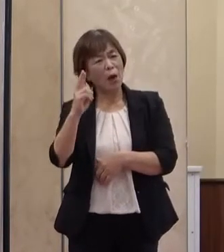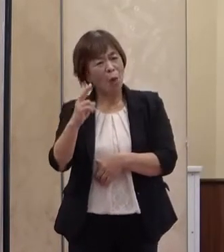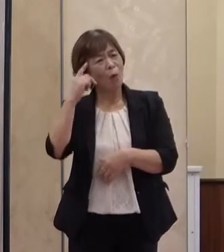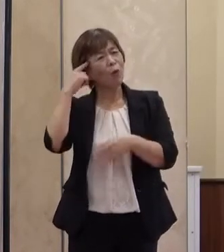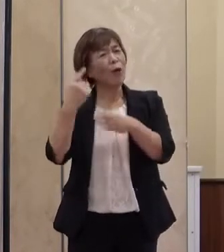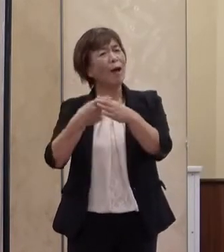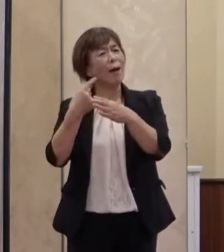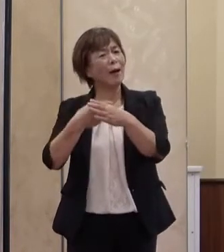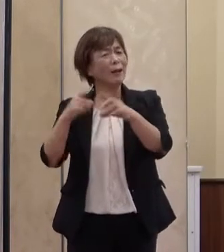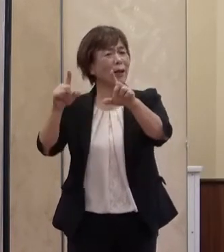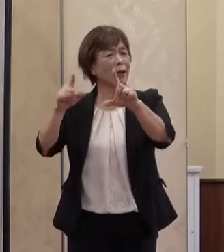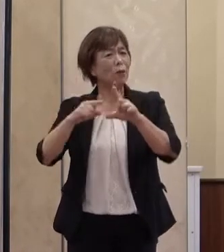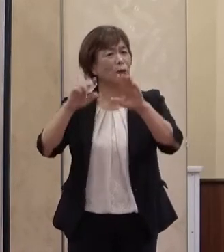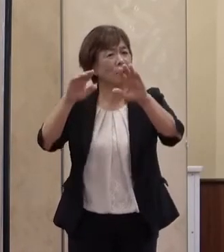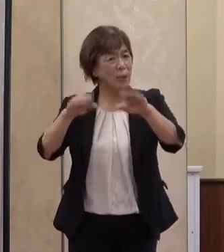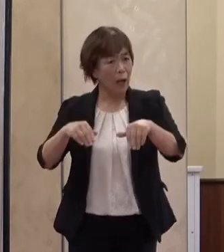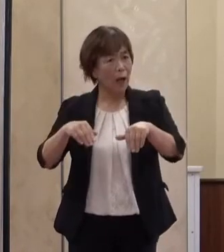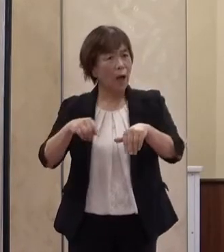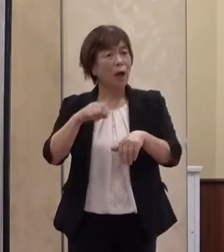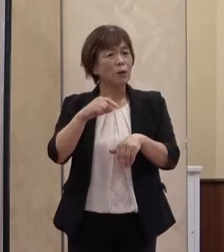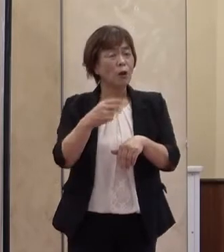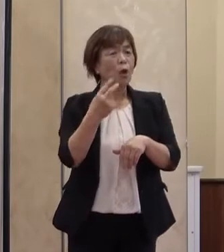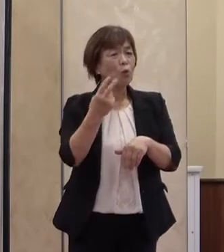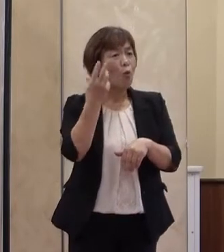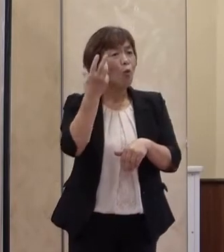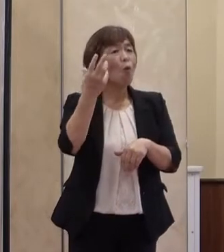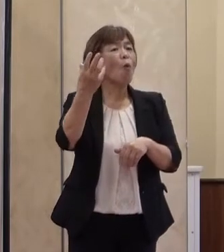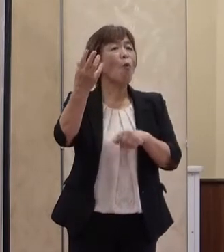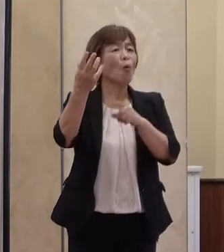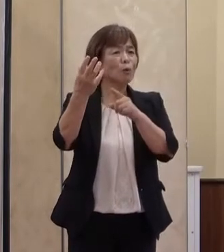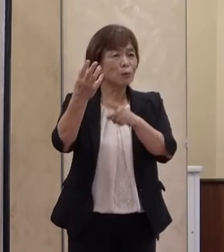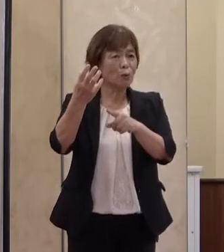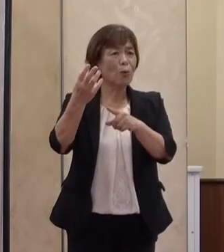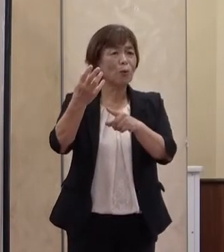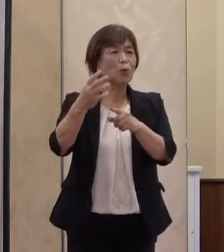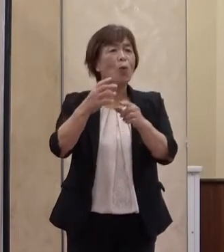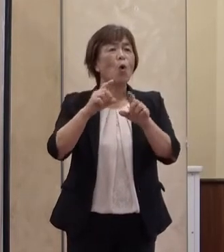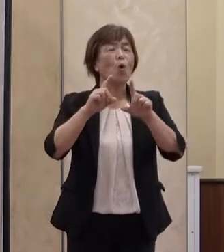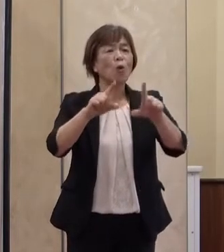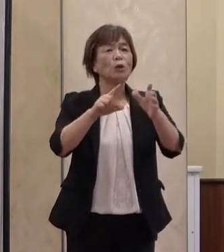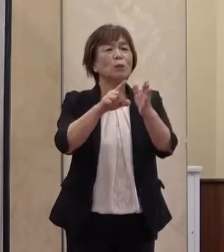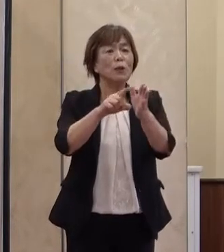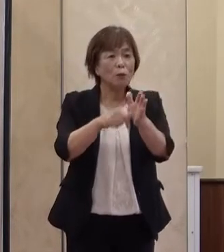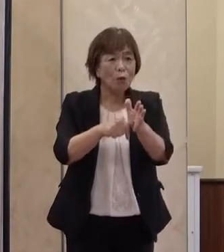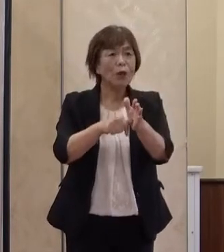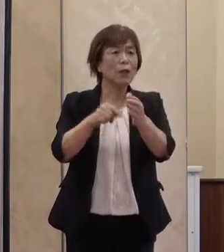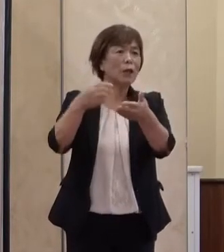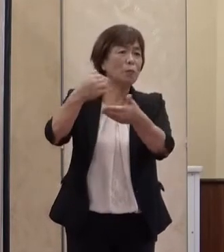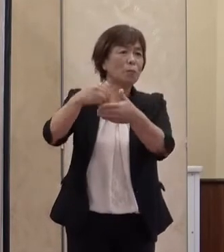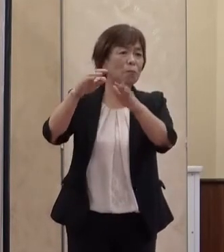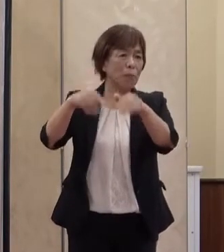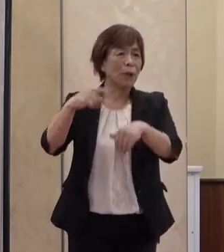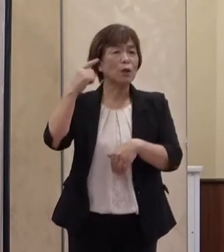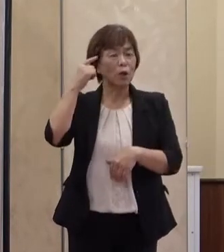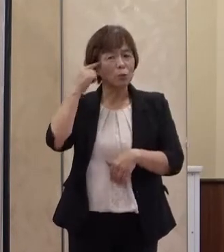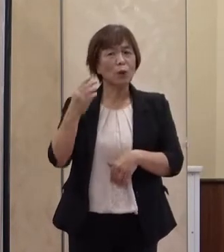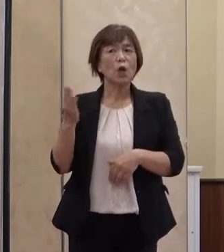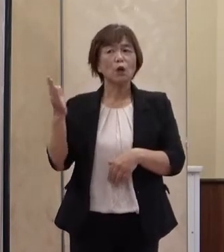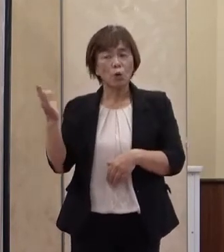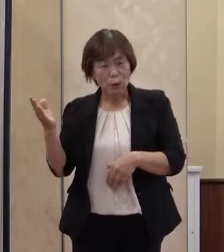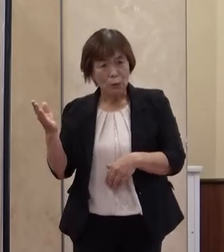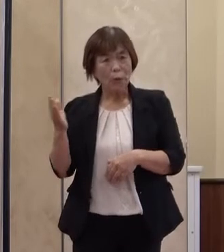したという話を、都構想の告示日の集会でおっしゃってたんですが、吉村知事が菅さんとお会いになったとき